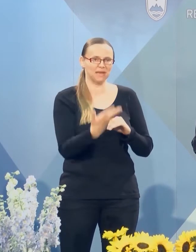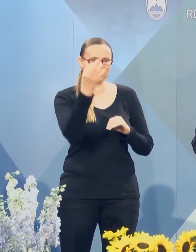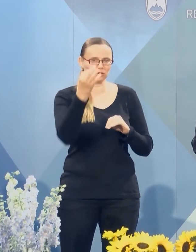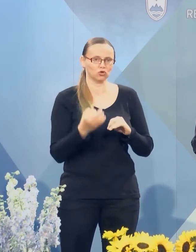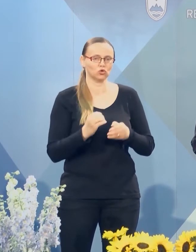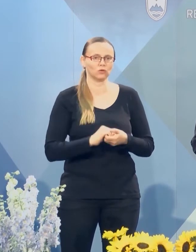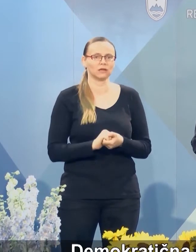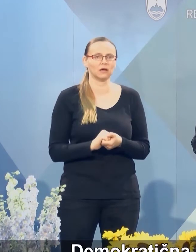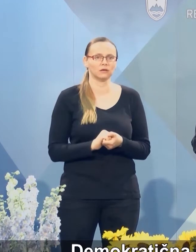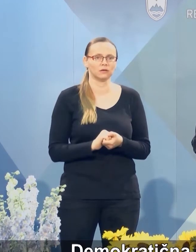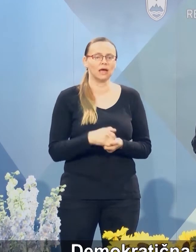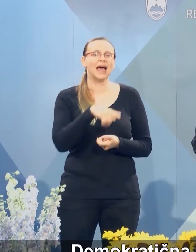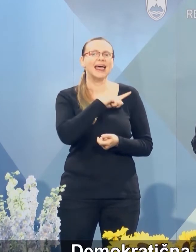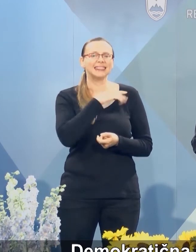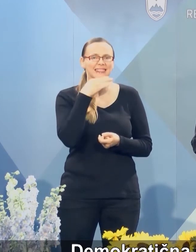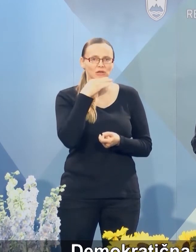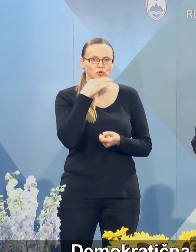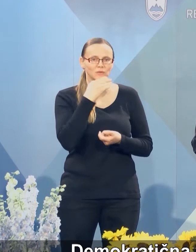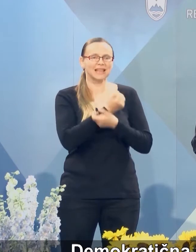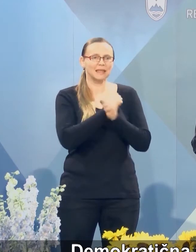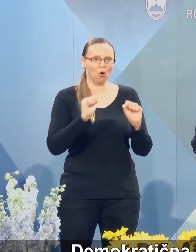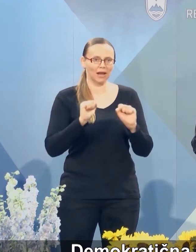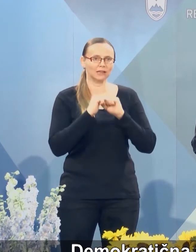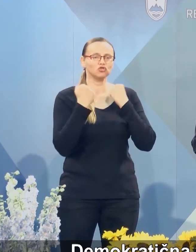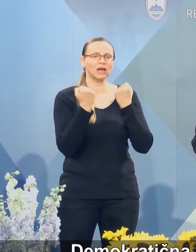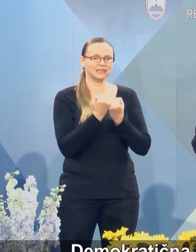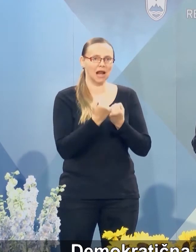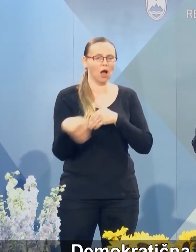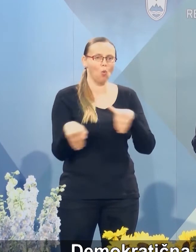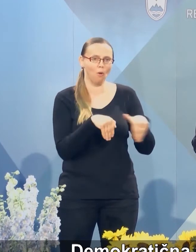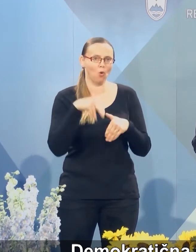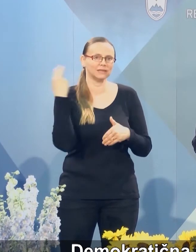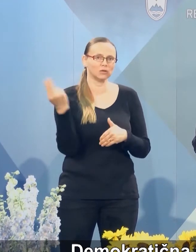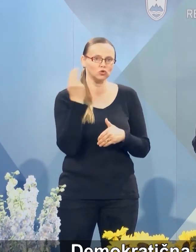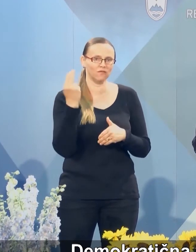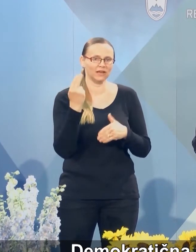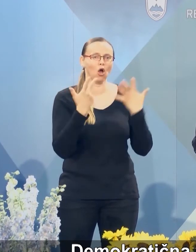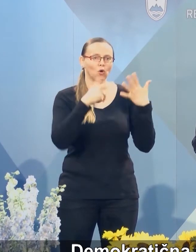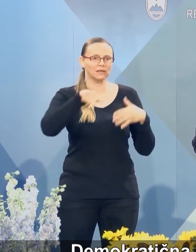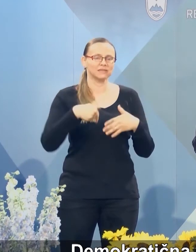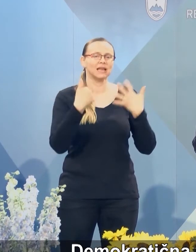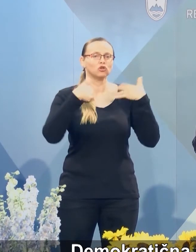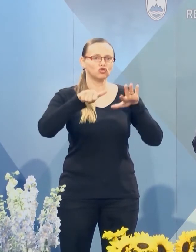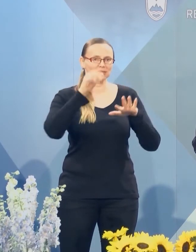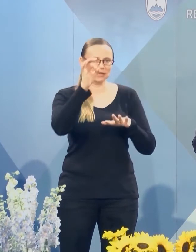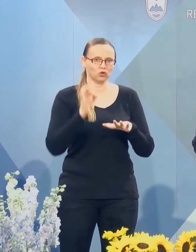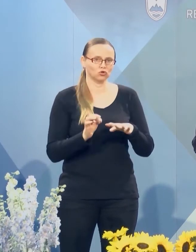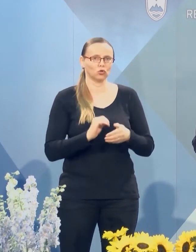odstotka, Desus demokratična stranka upokojencev Slovenije 8,16